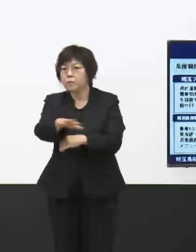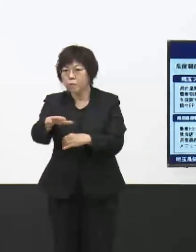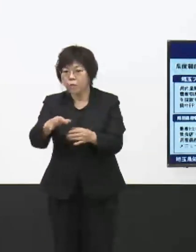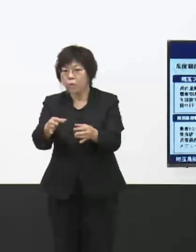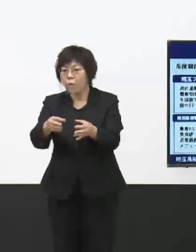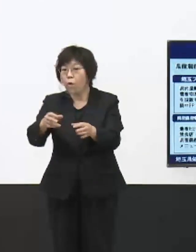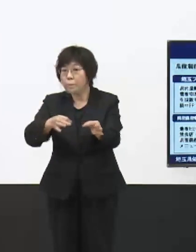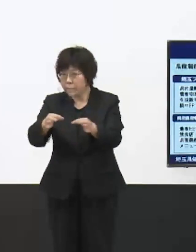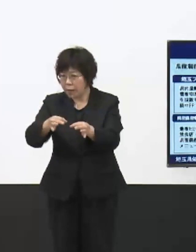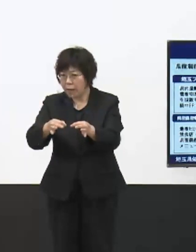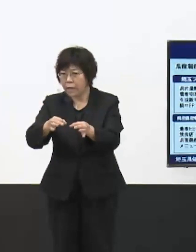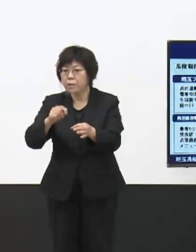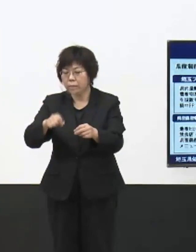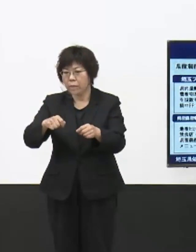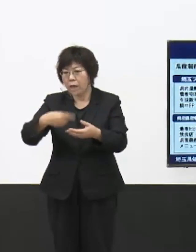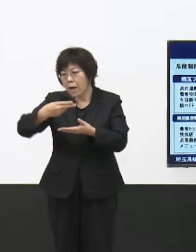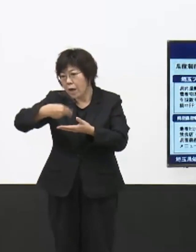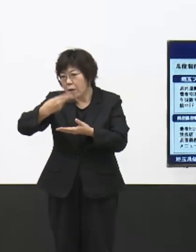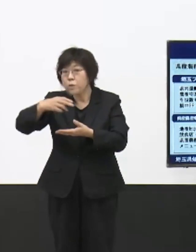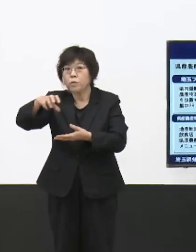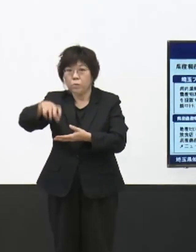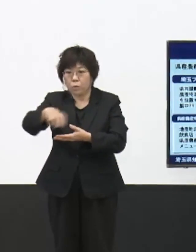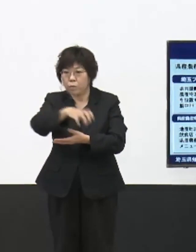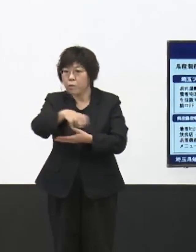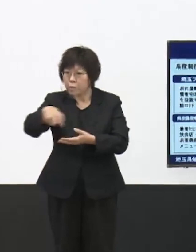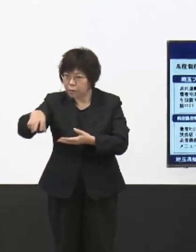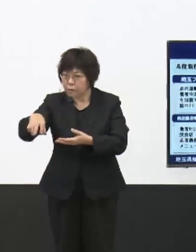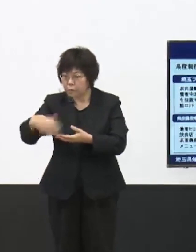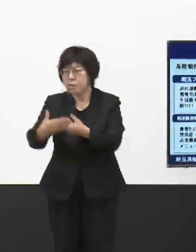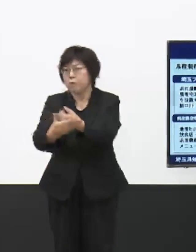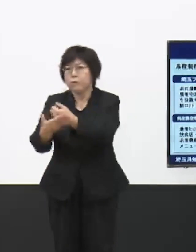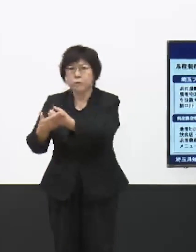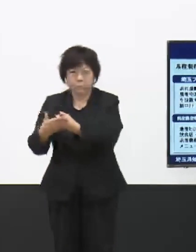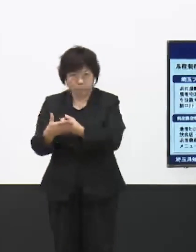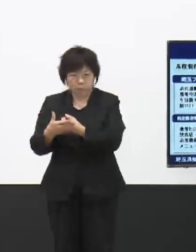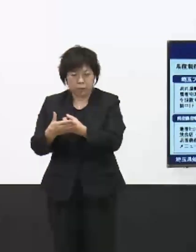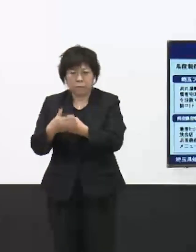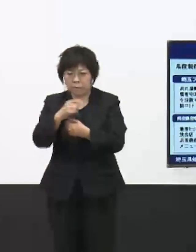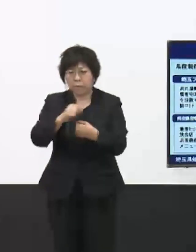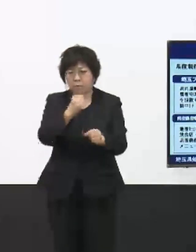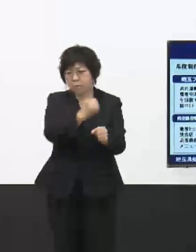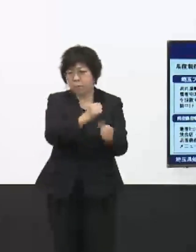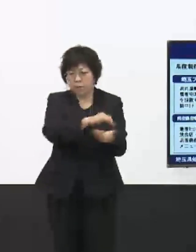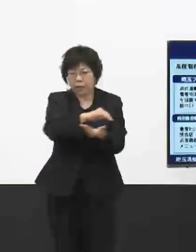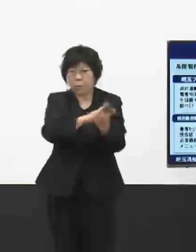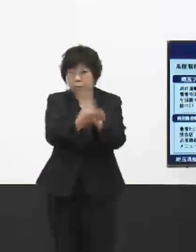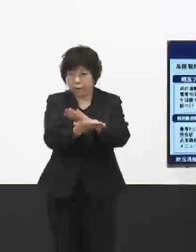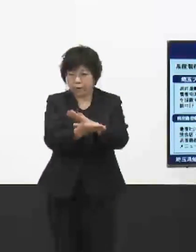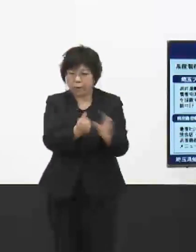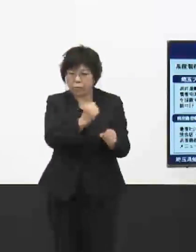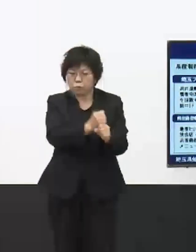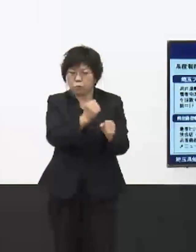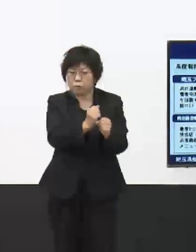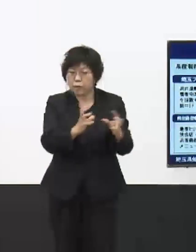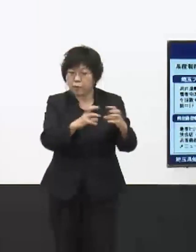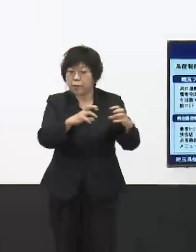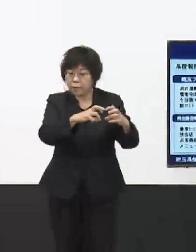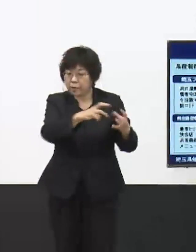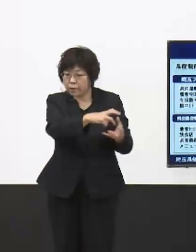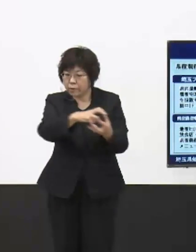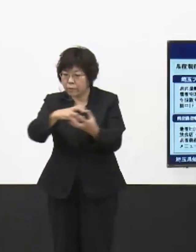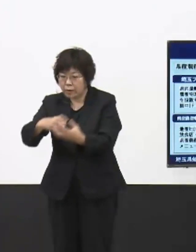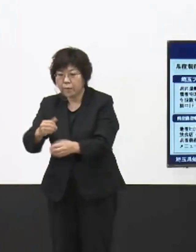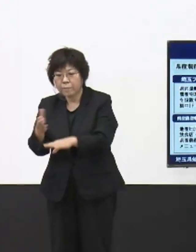あるいは小売店などが、県産農産物を使ったメニュー、商品を提供いたします。例え